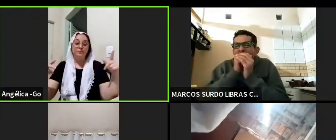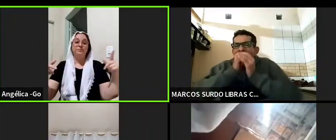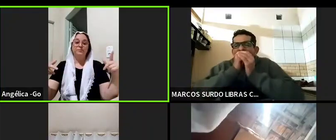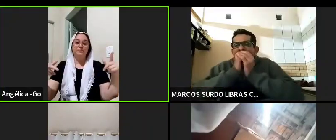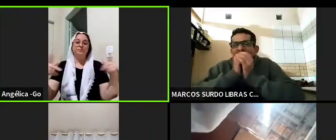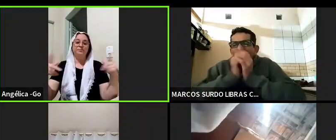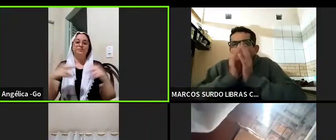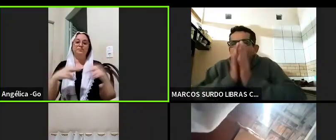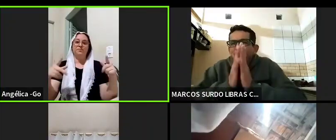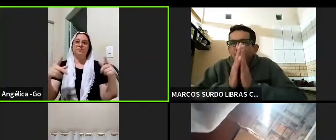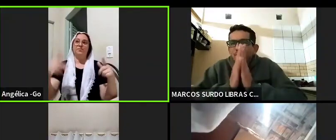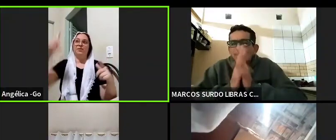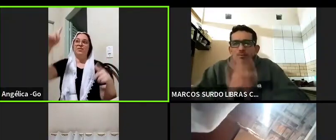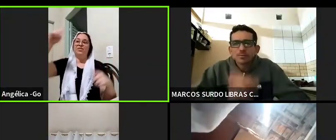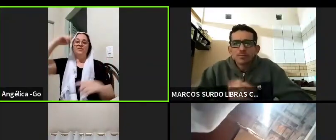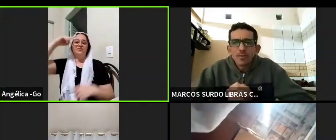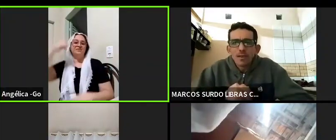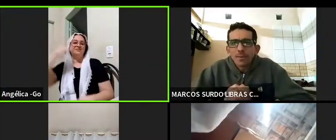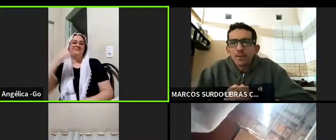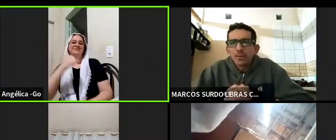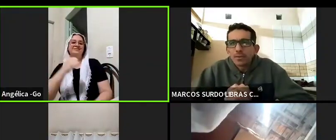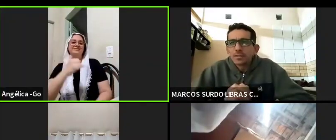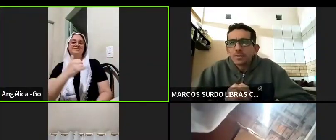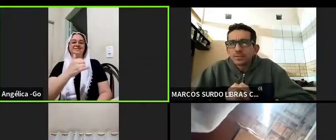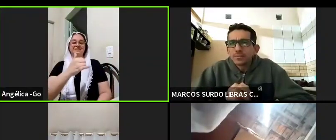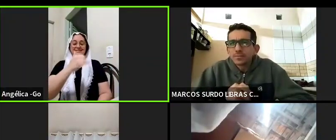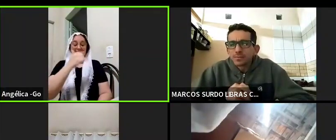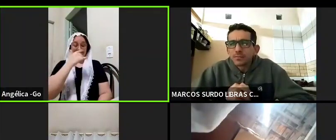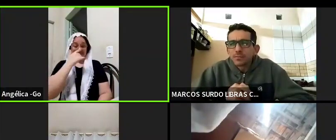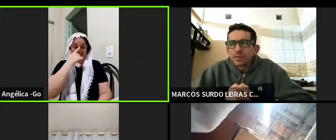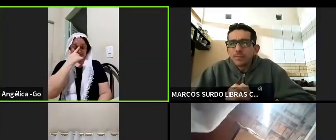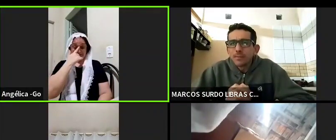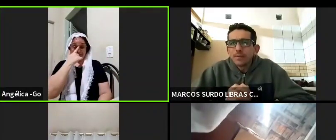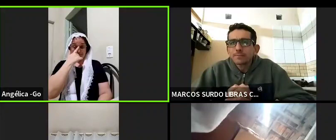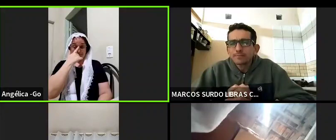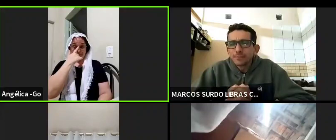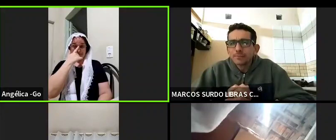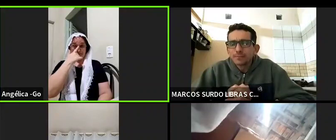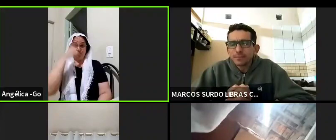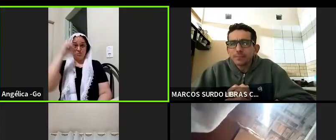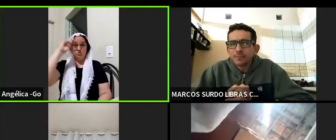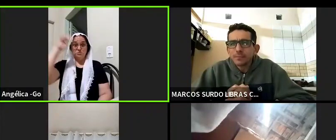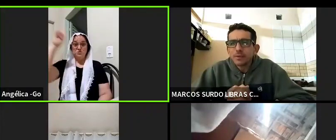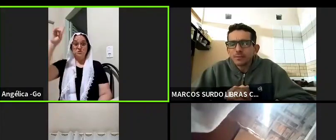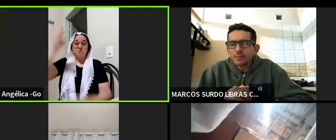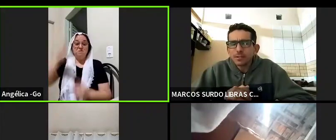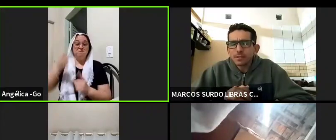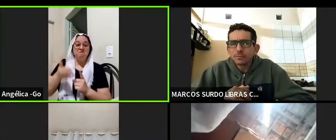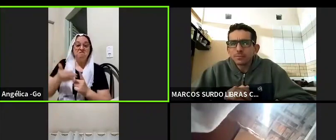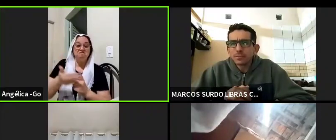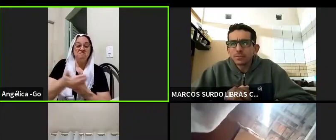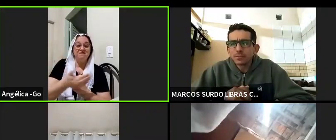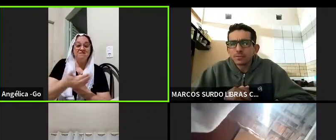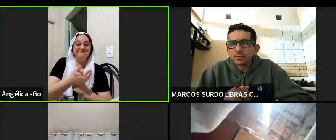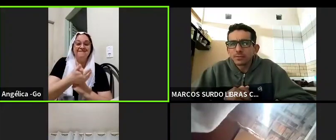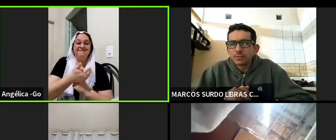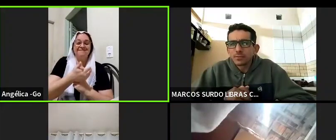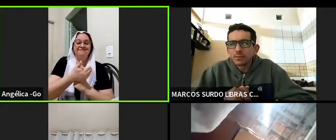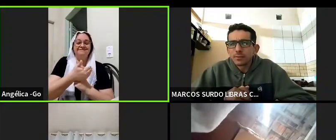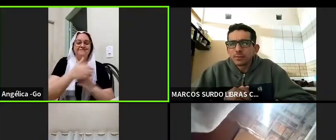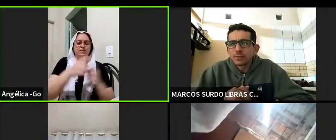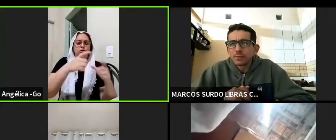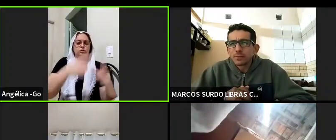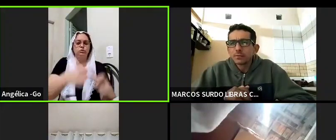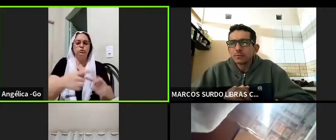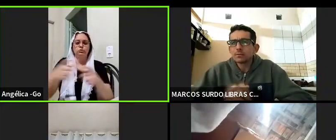te anunciar, glória ao nome santo do Senhor, o Senhor é quem te guarda, ele é a tua sombra e a tua direita.